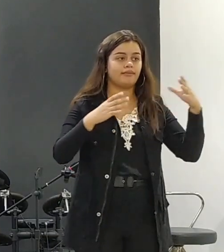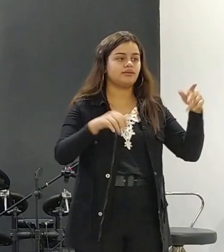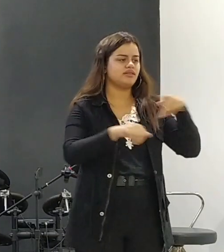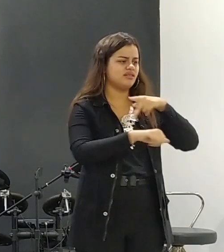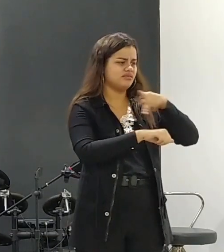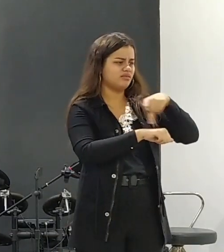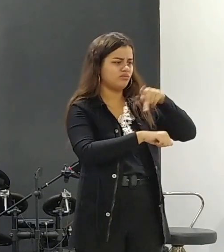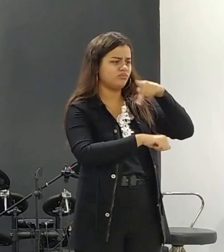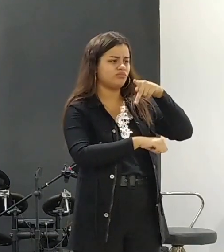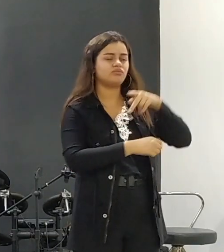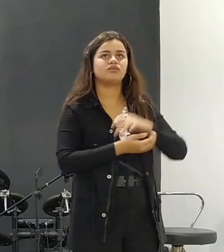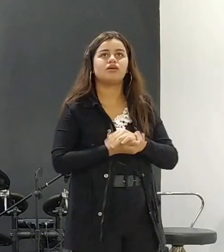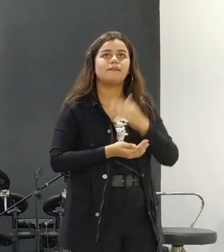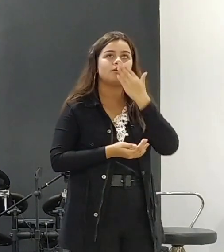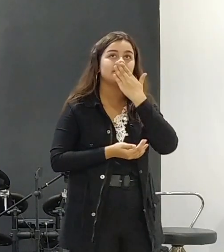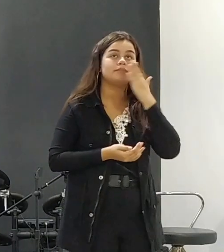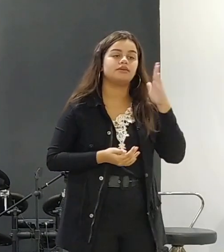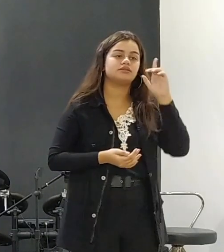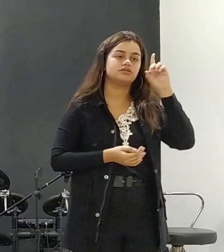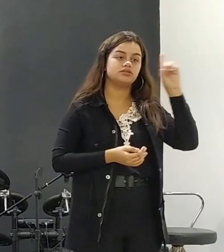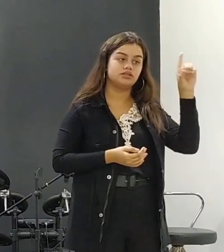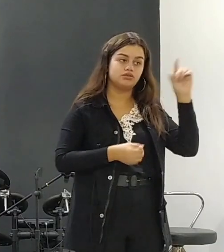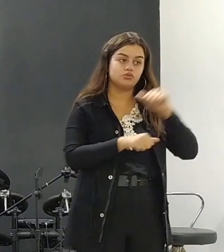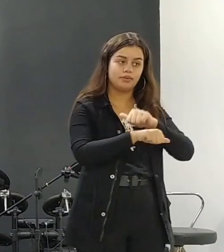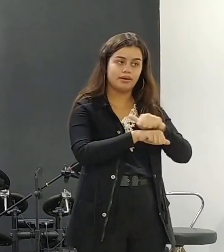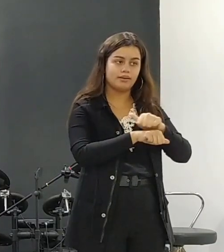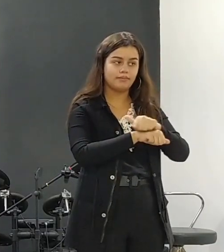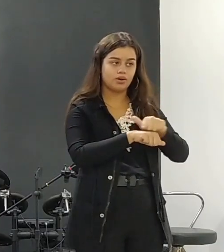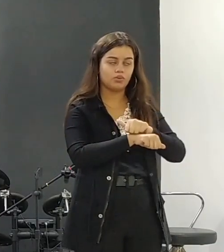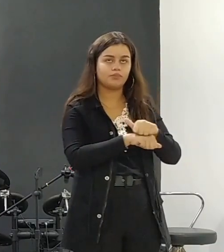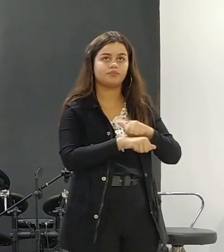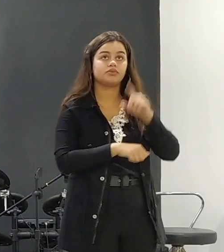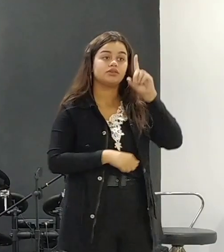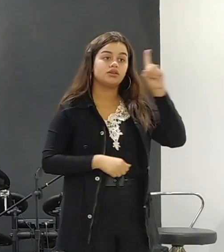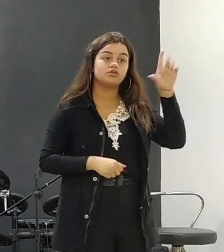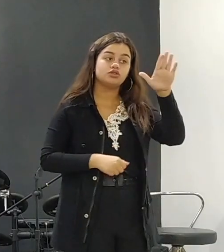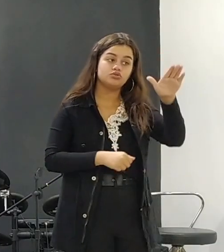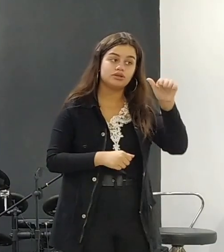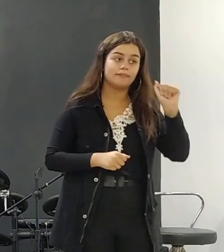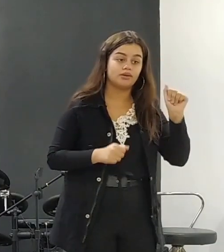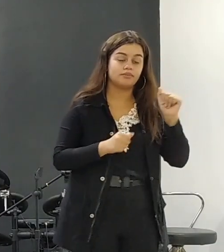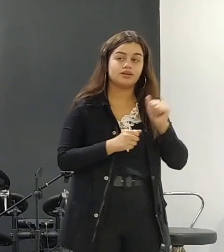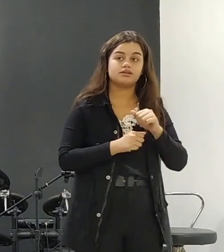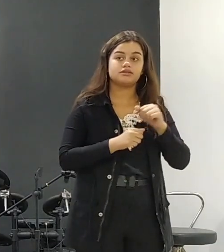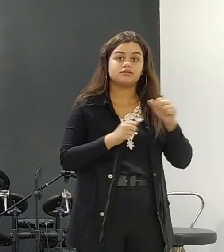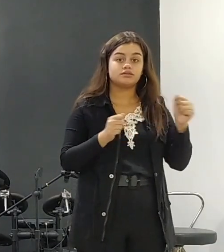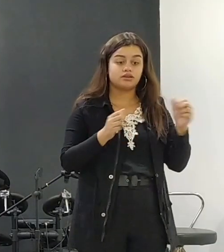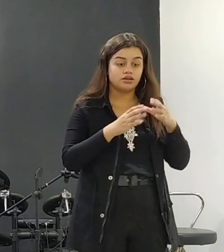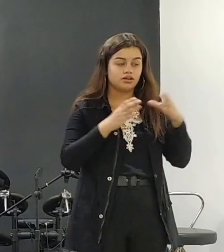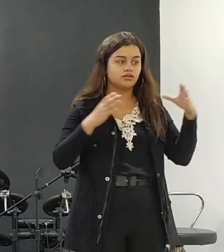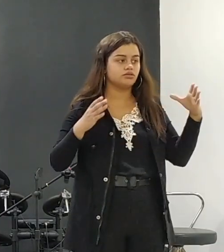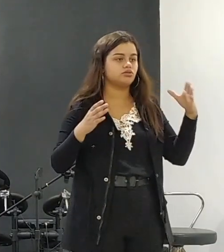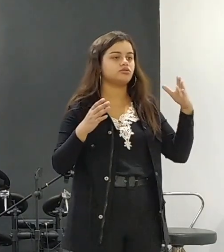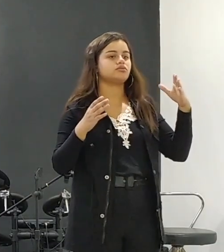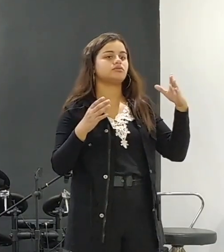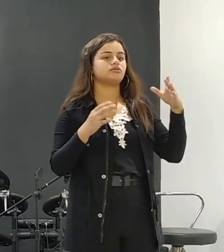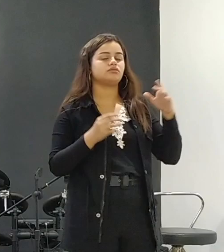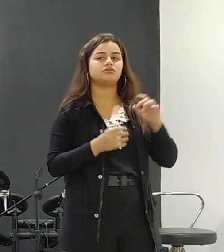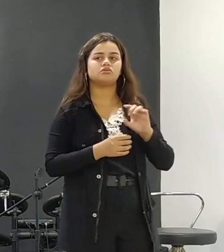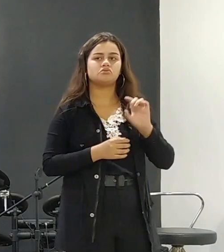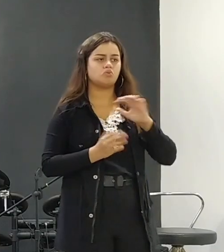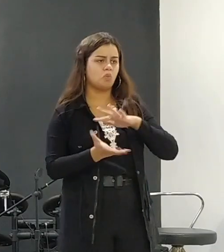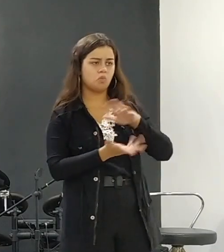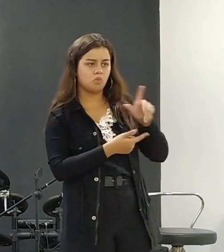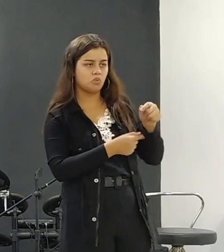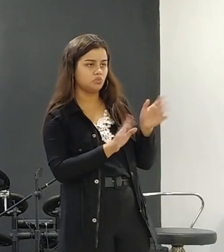grande nação. Promessa de Deus para Abraão. Amém? Deus tem nos chamado para sermos grandes aqui nessa terra. Não grandes